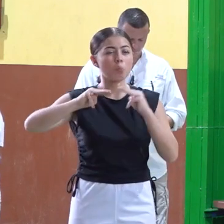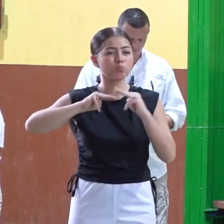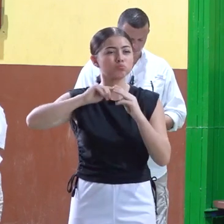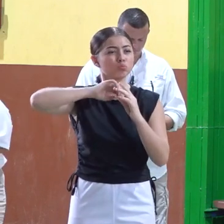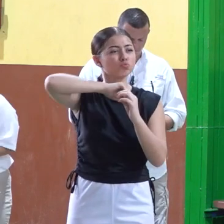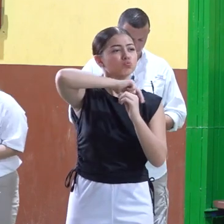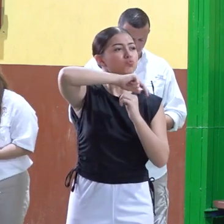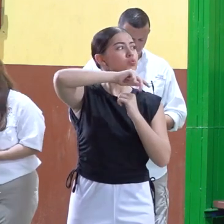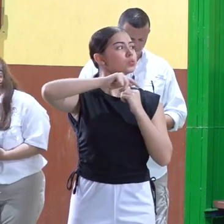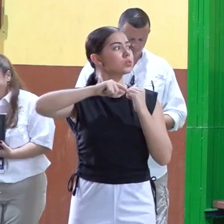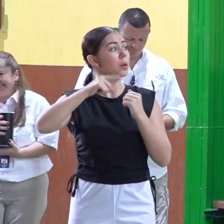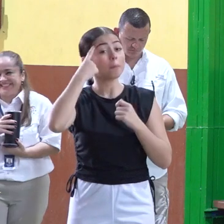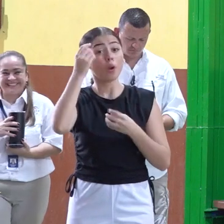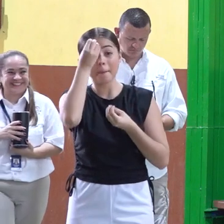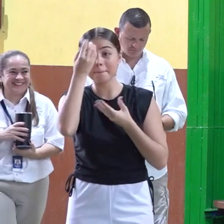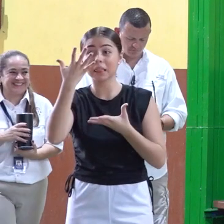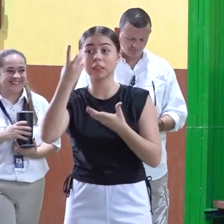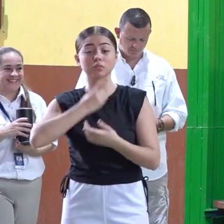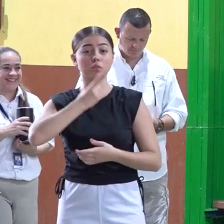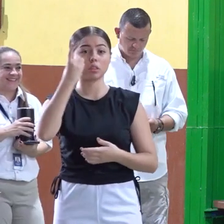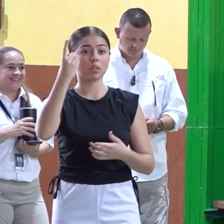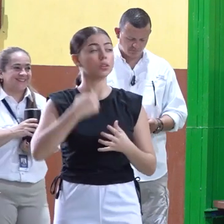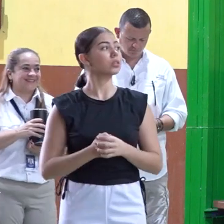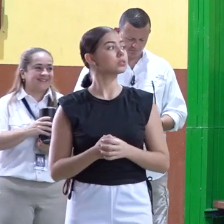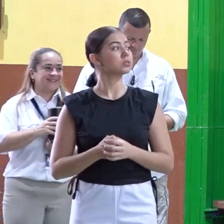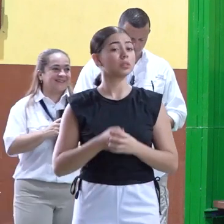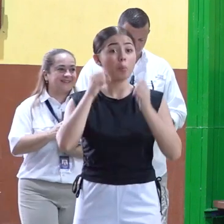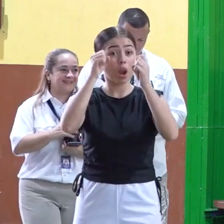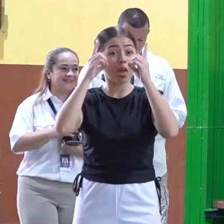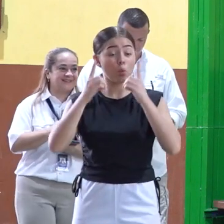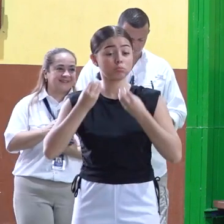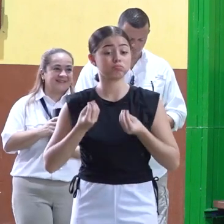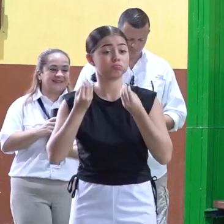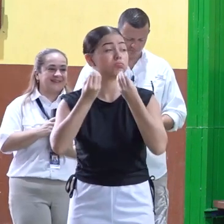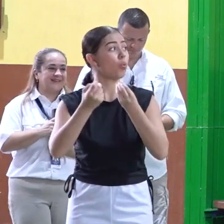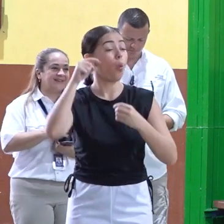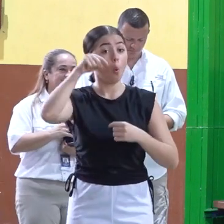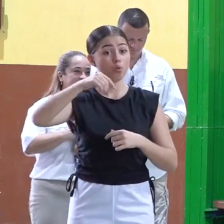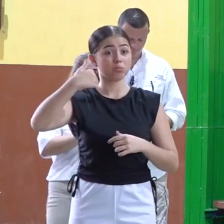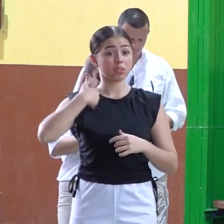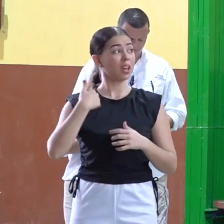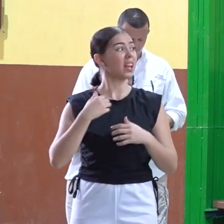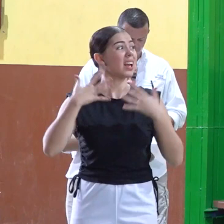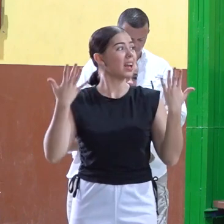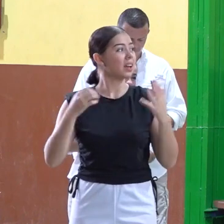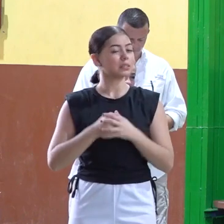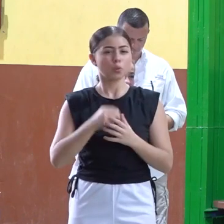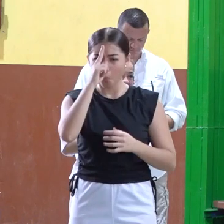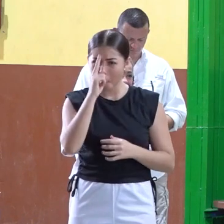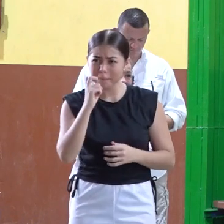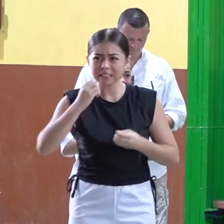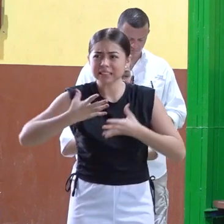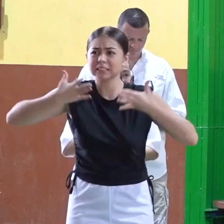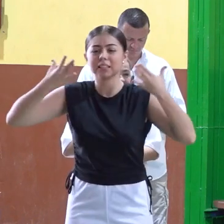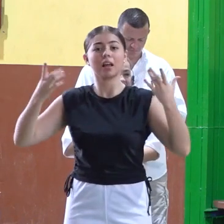mundo por la bendición de Dios y por la educación que recibió, y hoy tiene con enorme humildad el